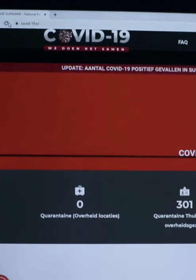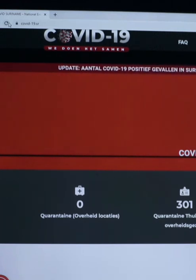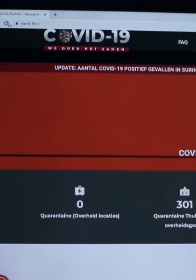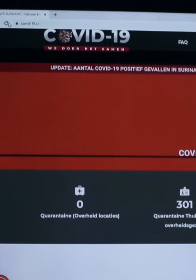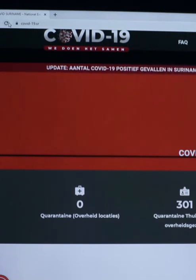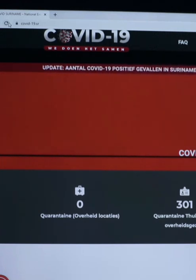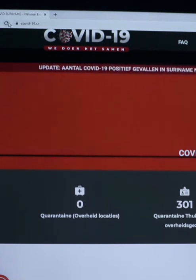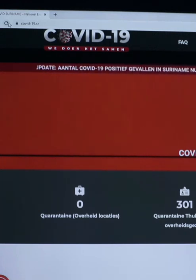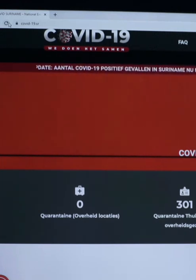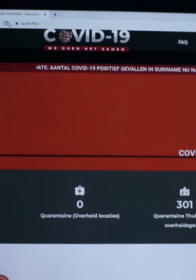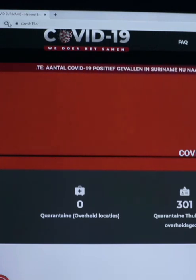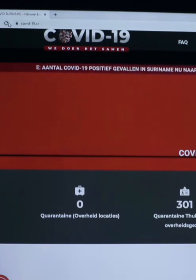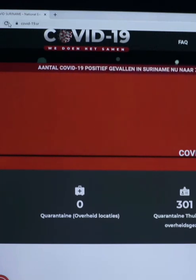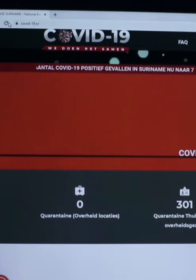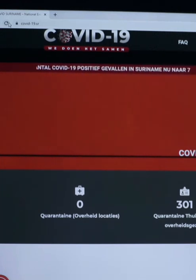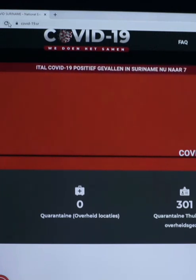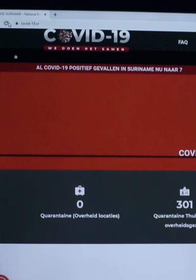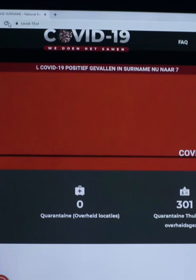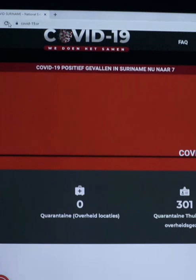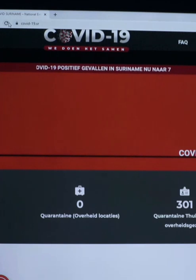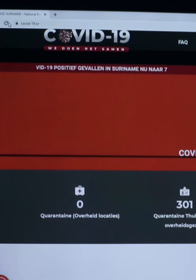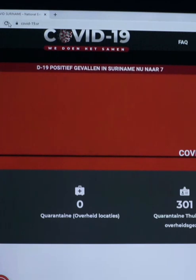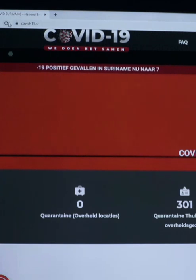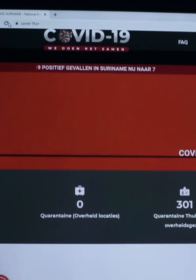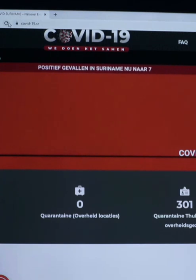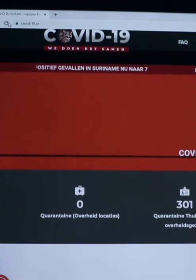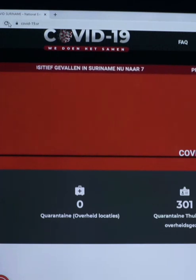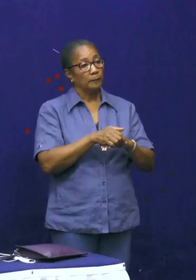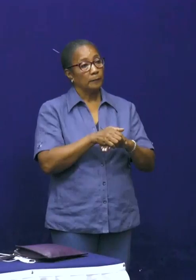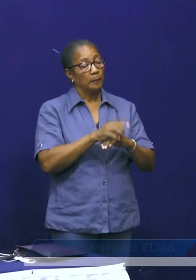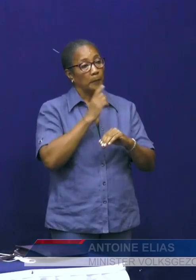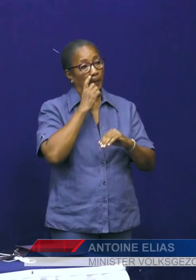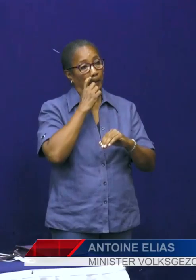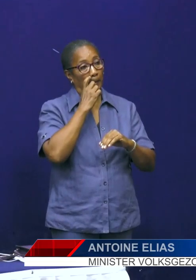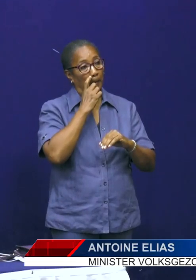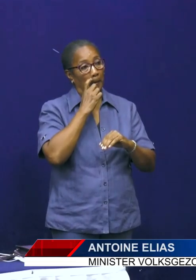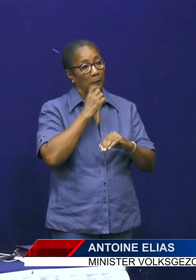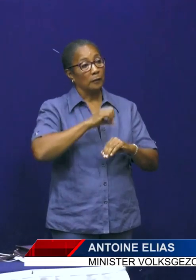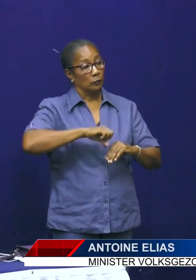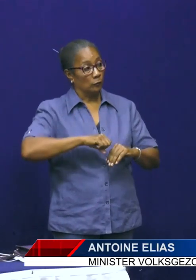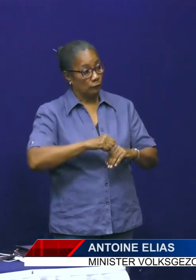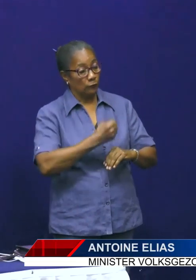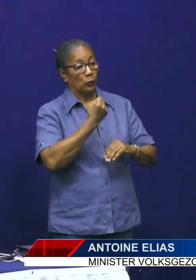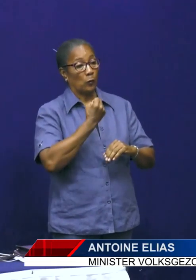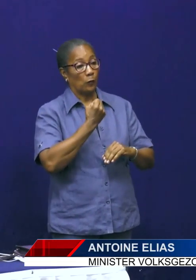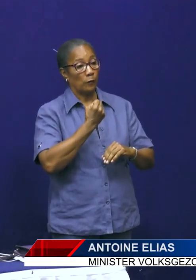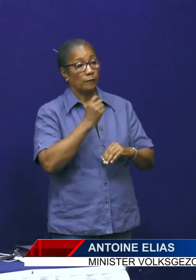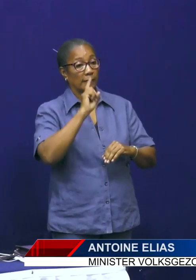Het betreft de echtgenoot van de